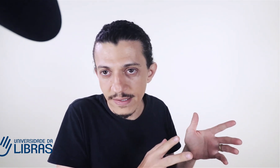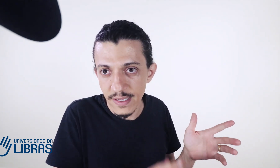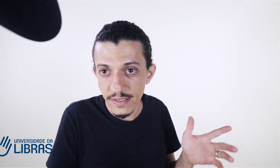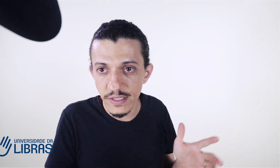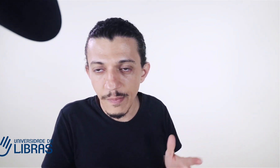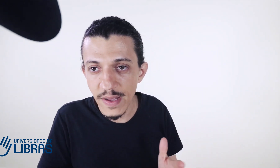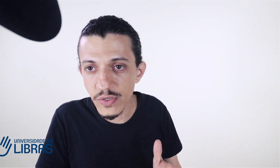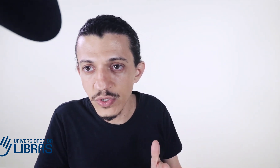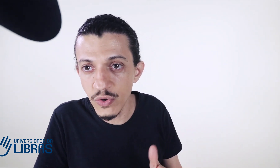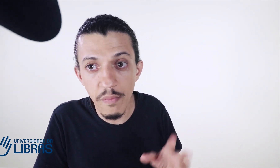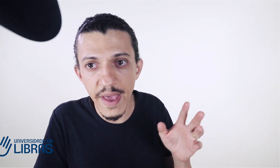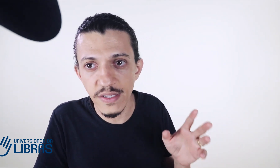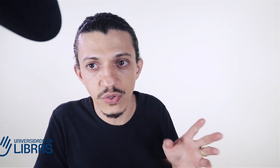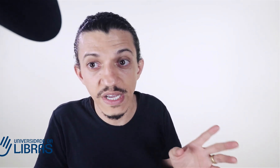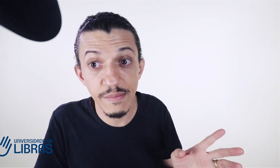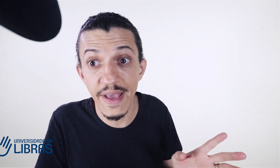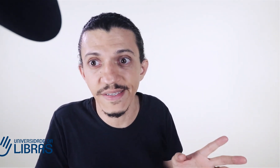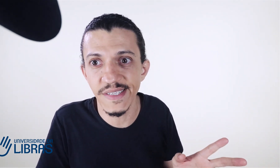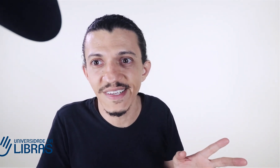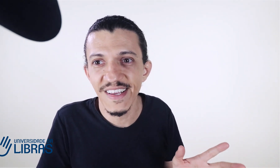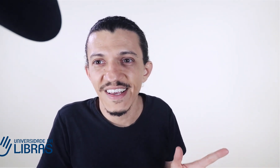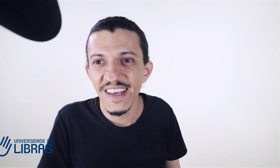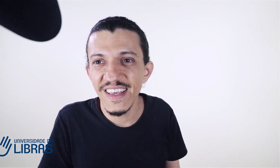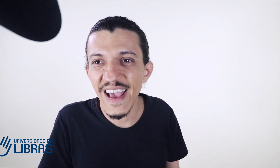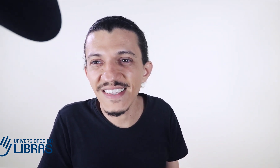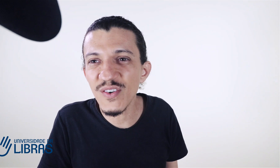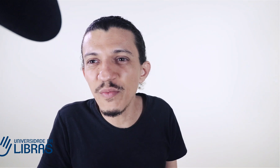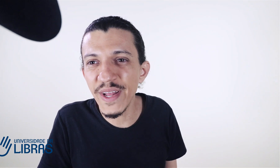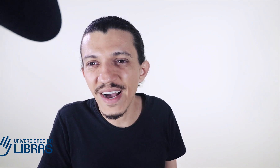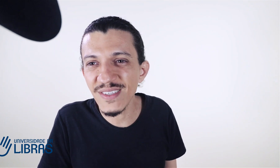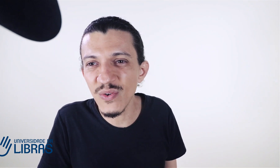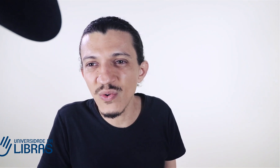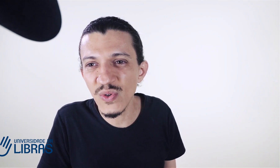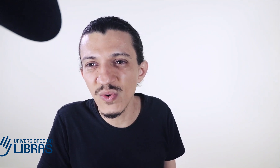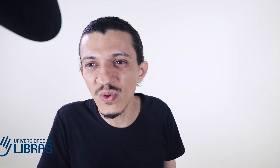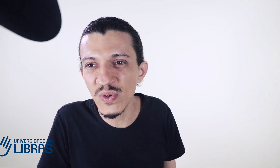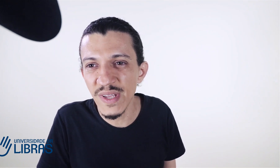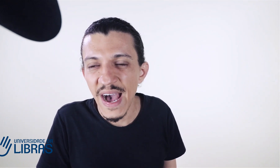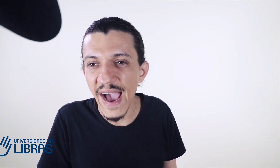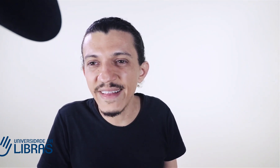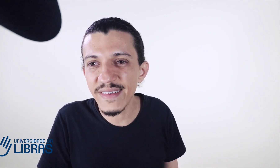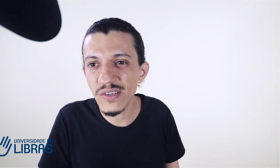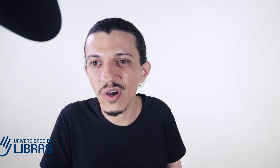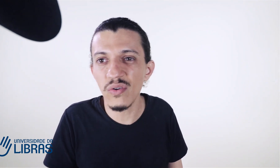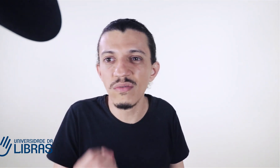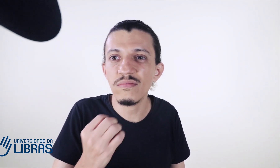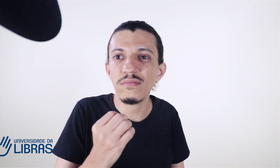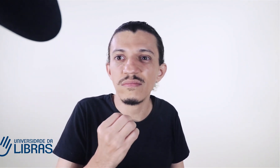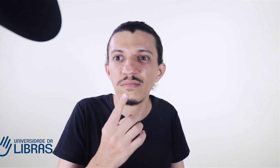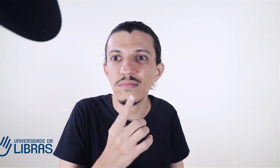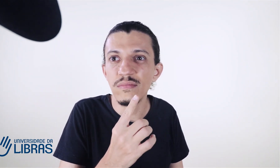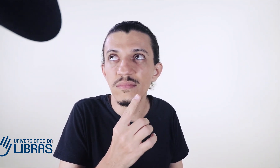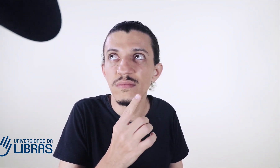se já passou de 1 mês, 2 meses, e essa comunicação com surdos ainda está só no...